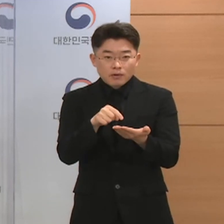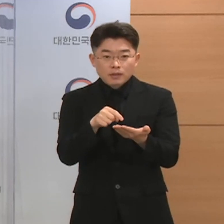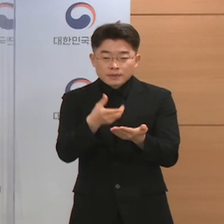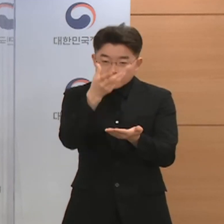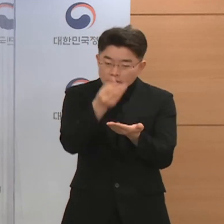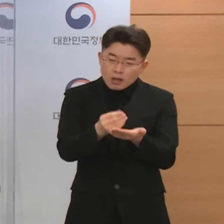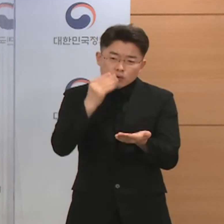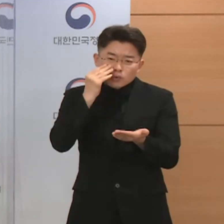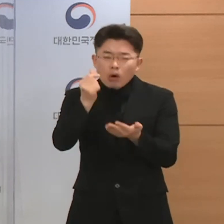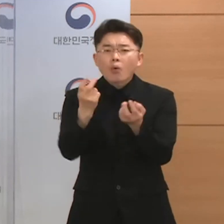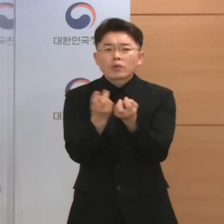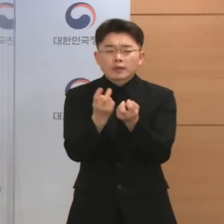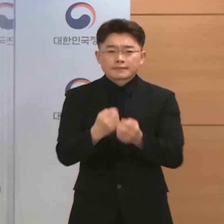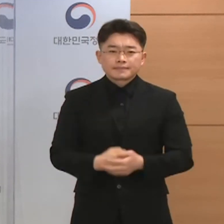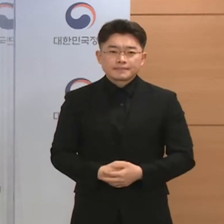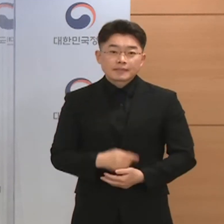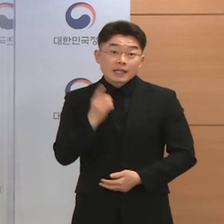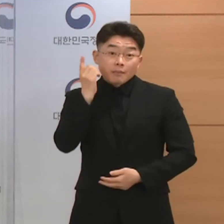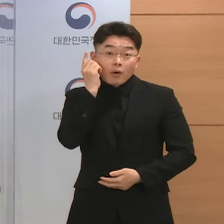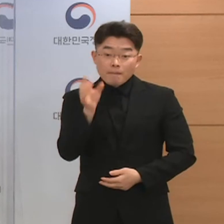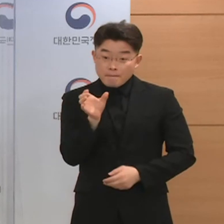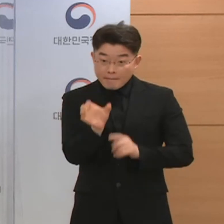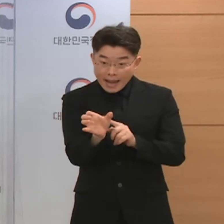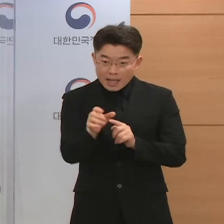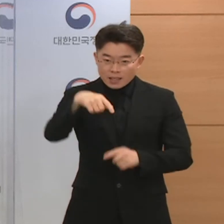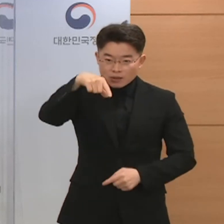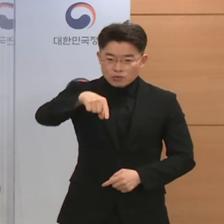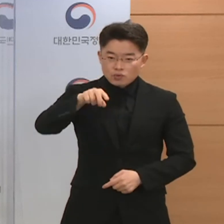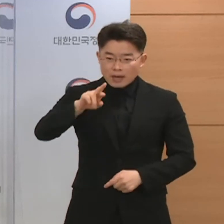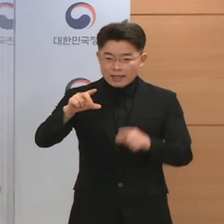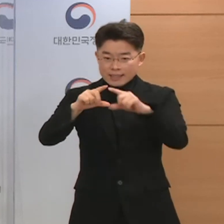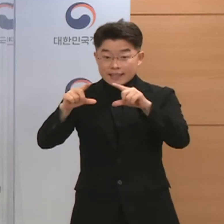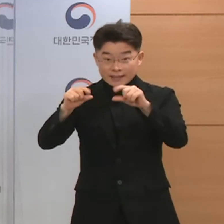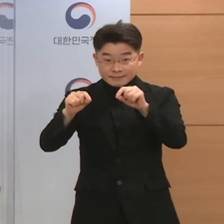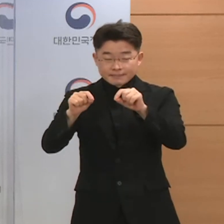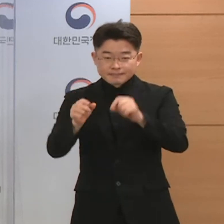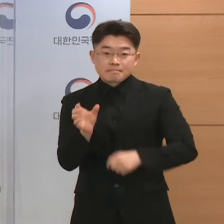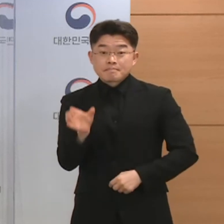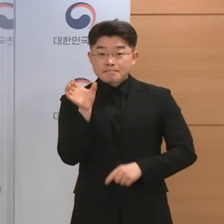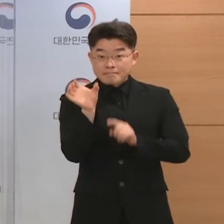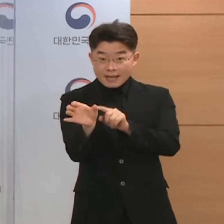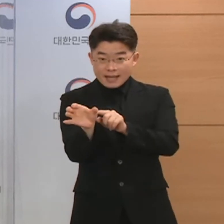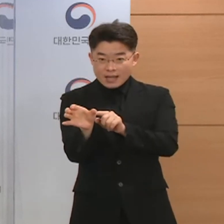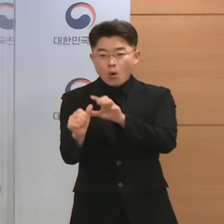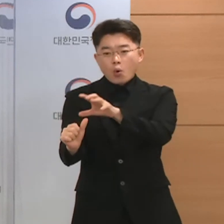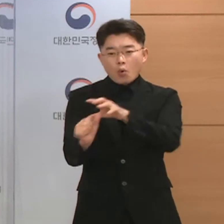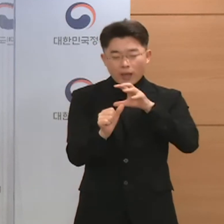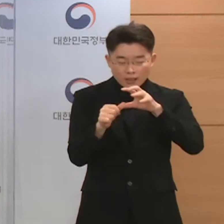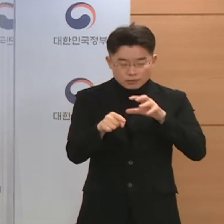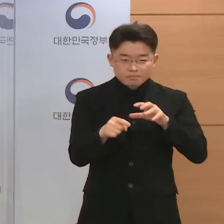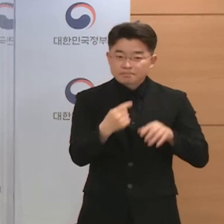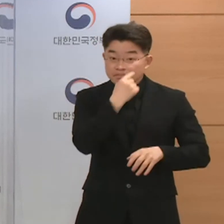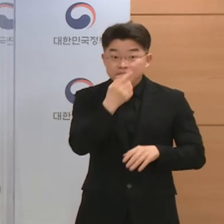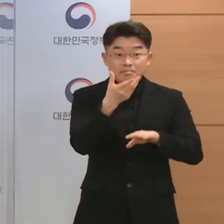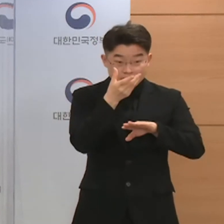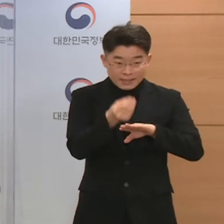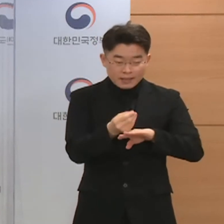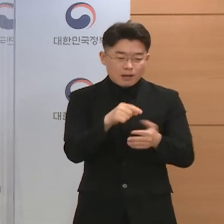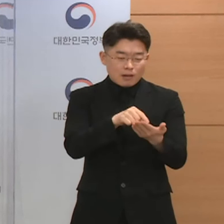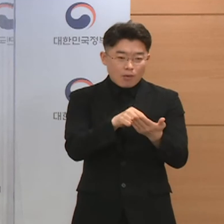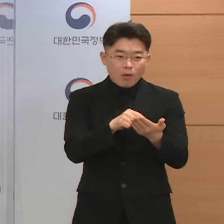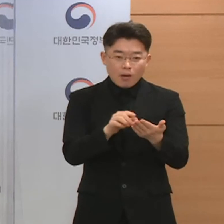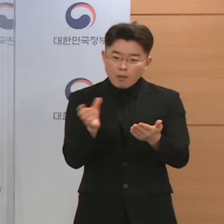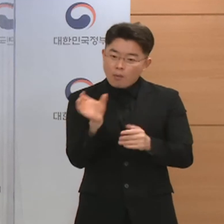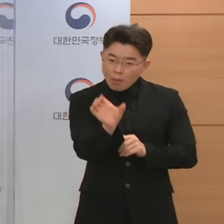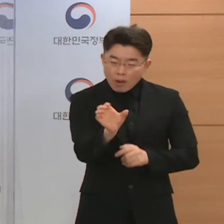간편화하기 위해서 현재 QR코드, 그 다중이용시설 입장 시의 QR코드 체계에서도 아예 접종 완료 여부가